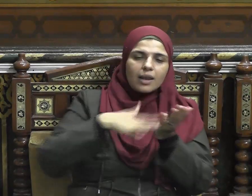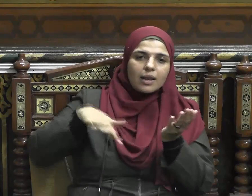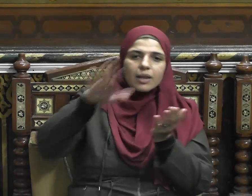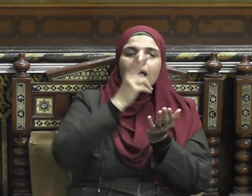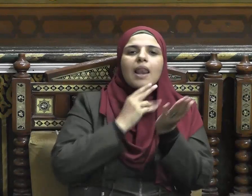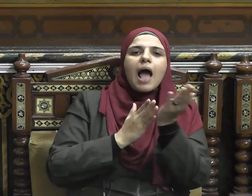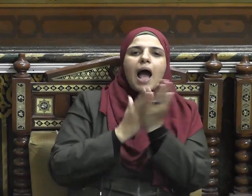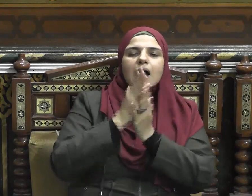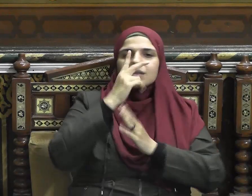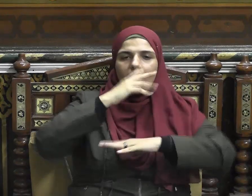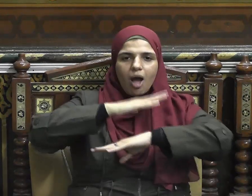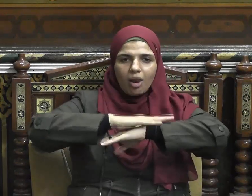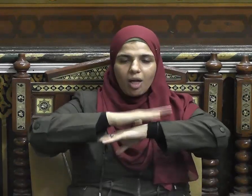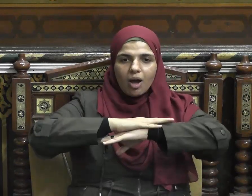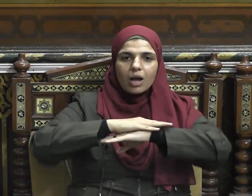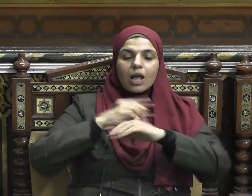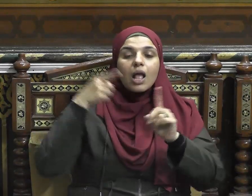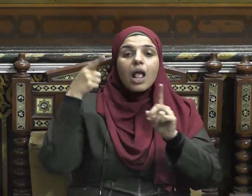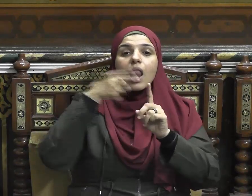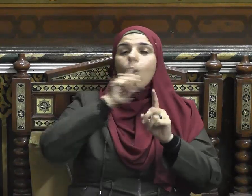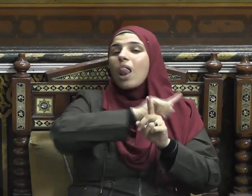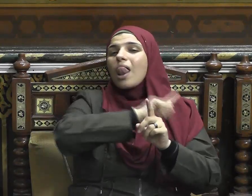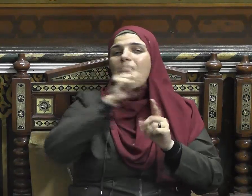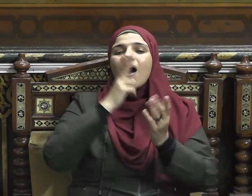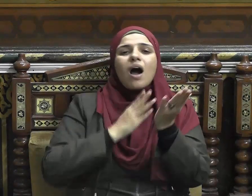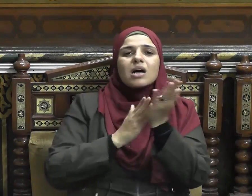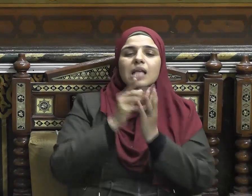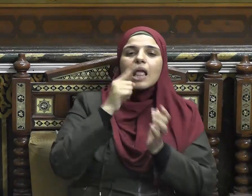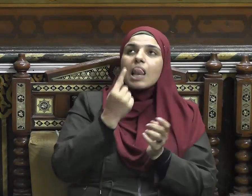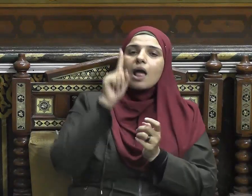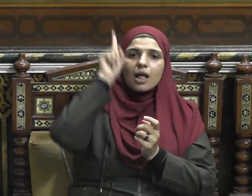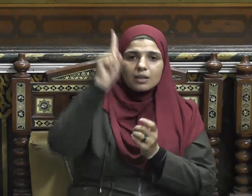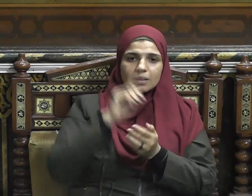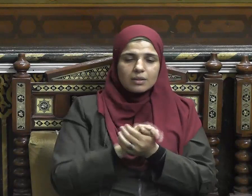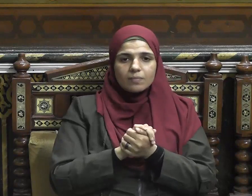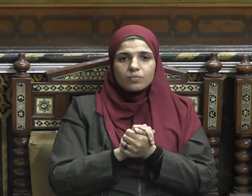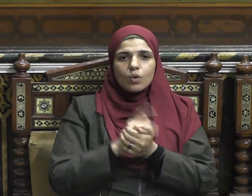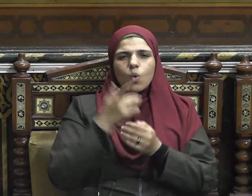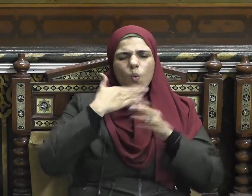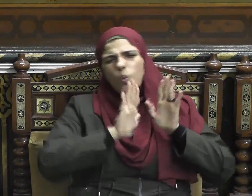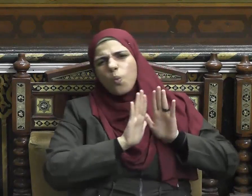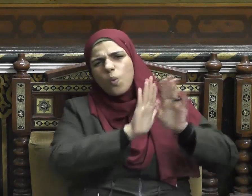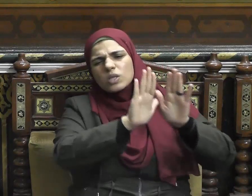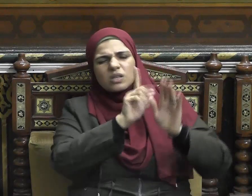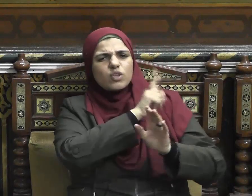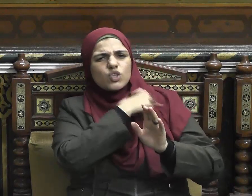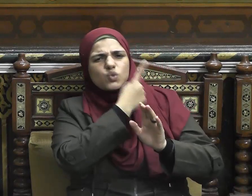من صميم الإسلام وما يصطدم بها أو يتصادم معها